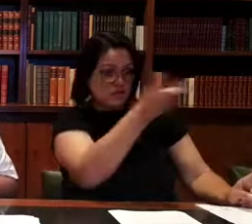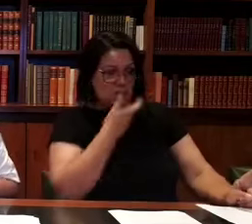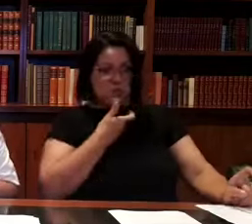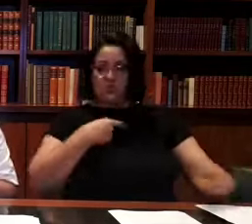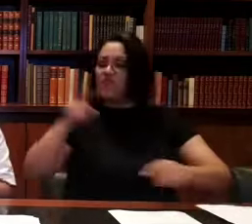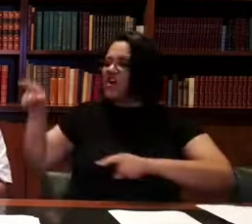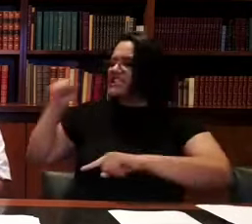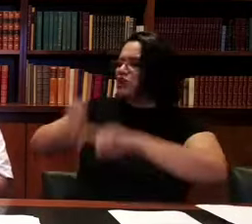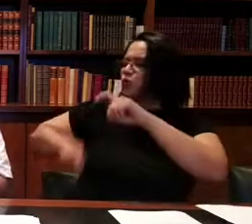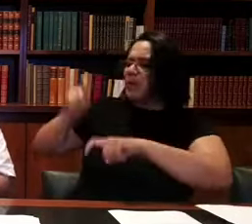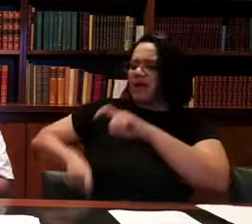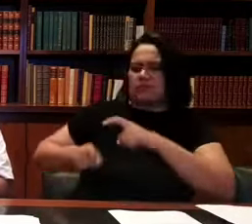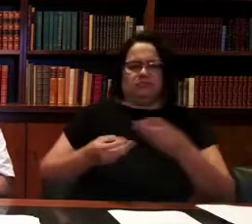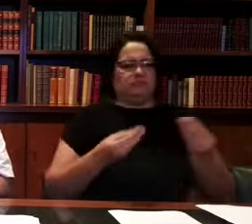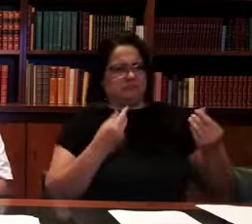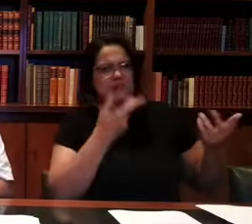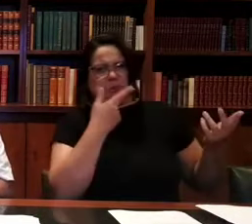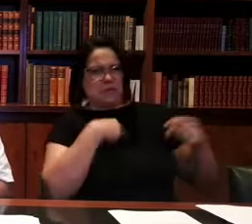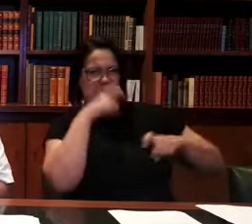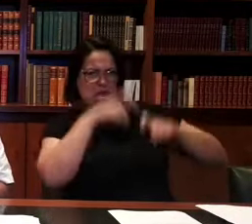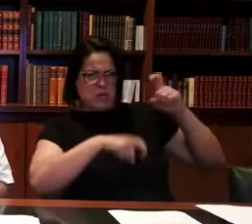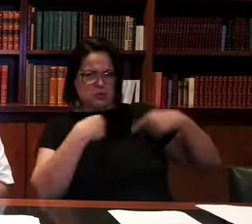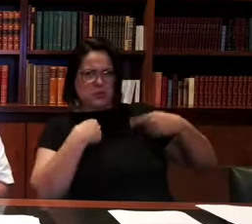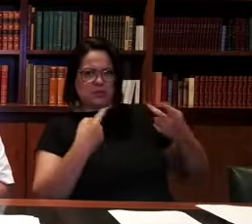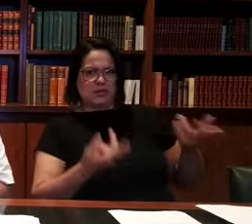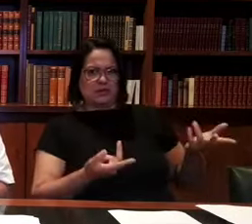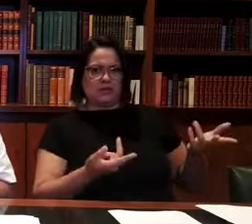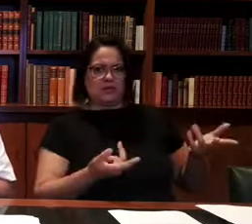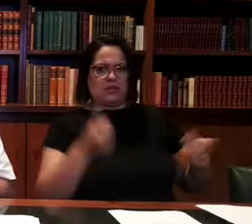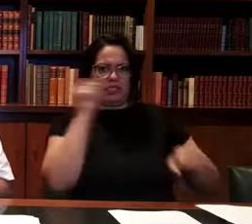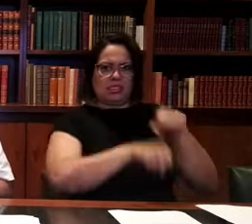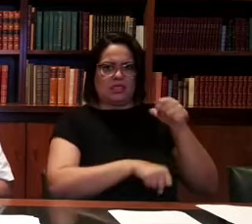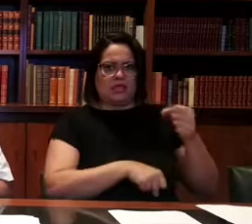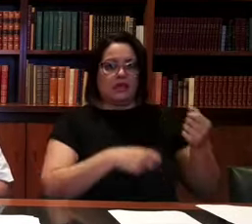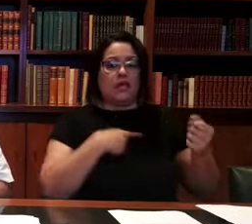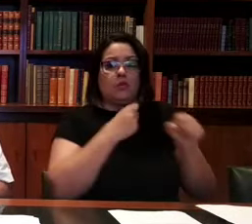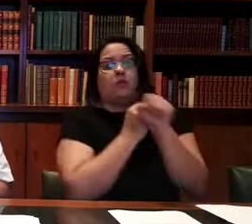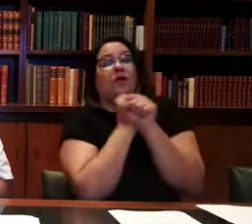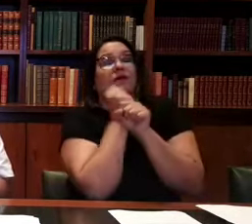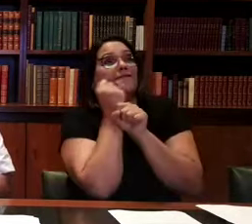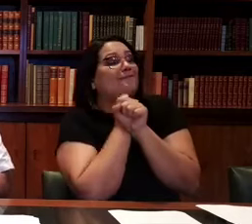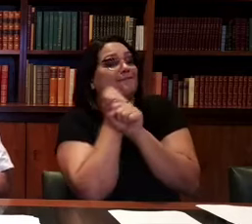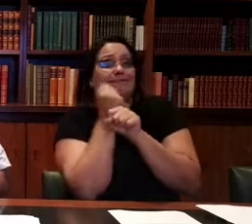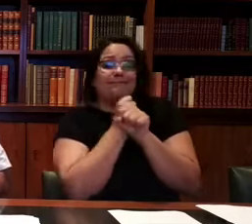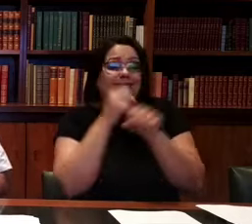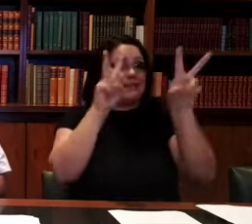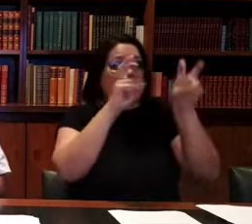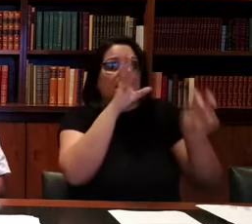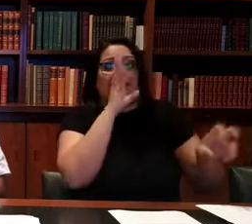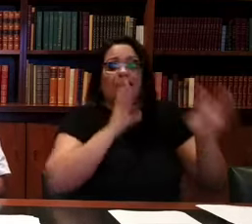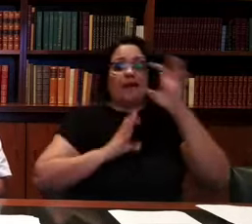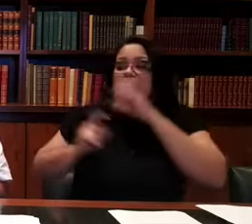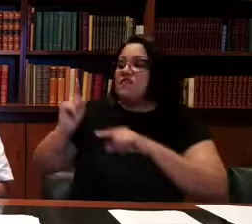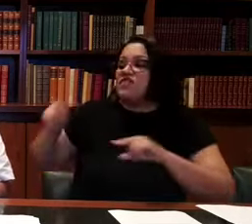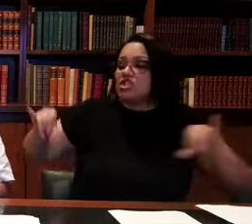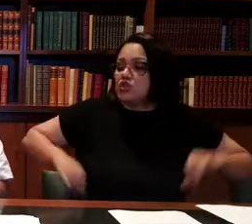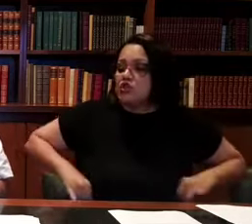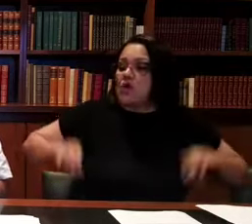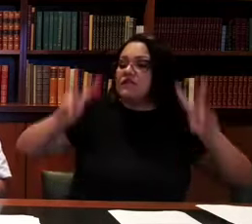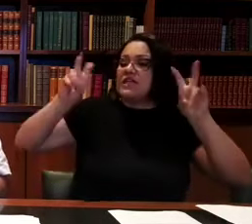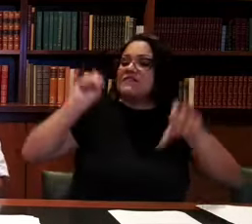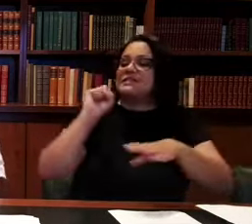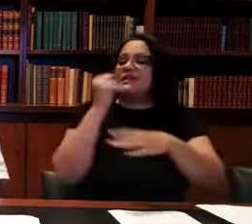soprador Tá mas é um processo que fica o tempo todo eu passei errando sofrendo com isso aí acusado aí cê apologies